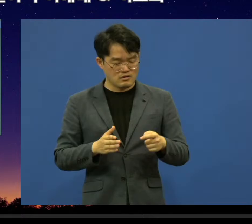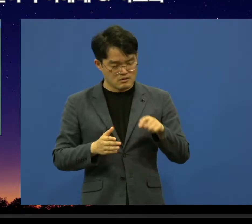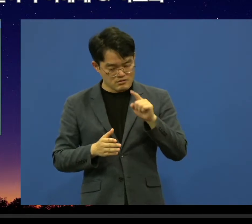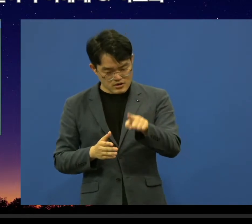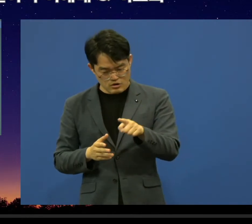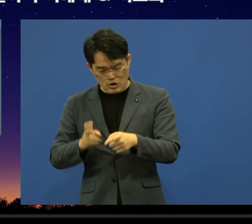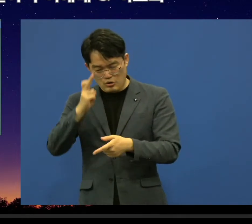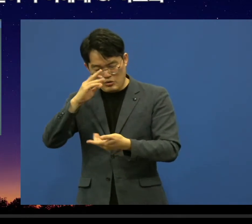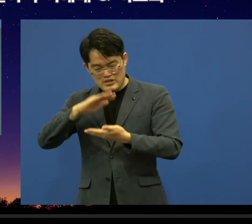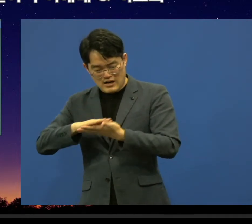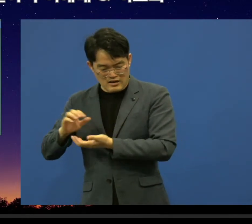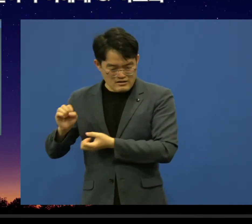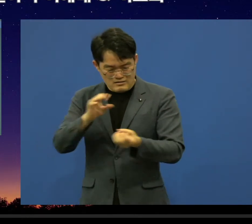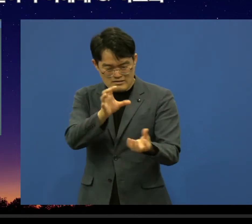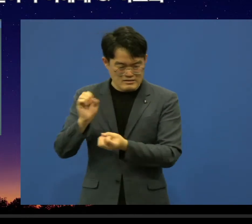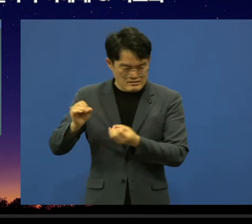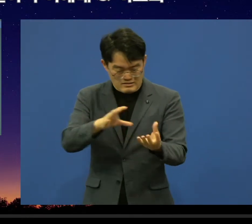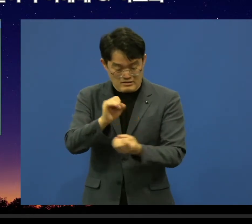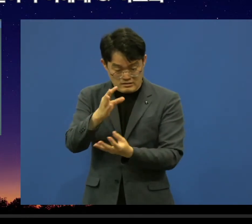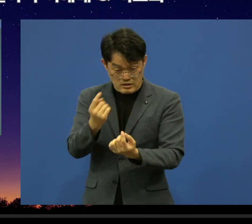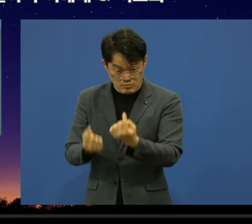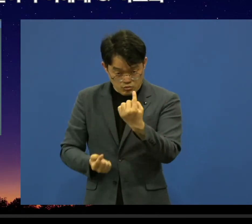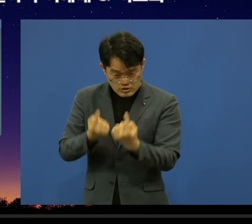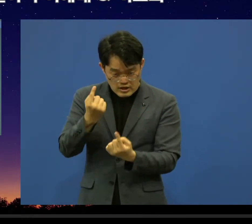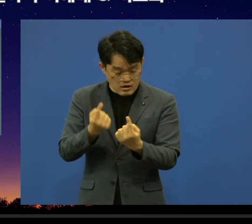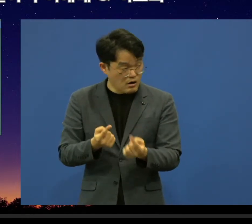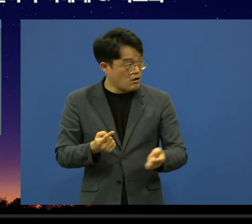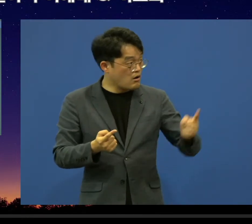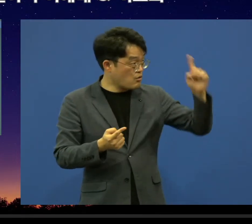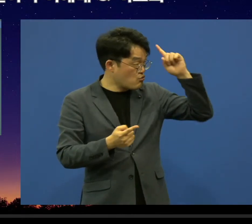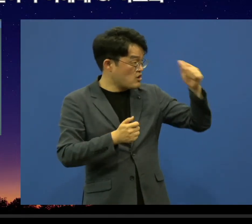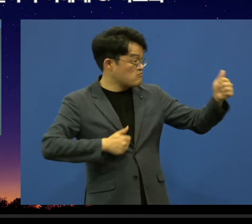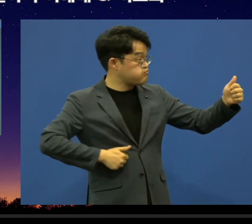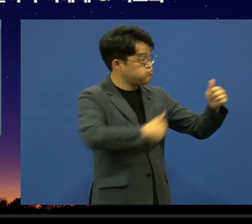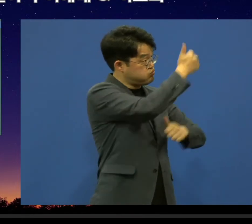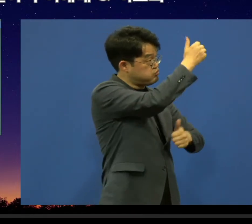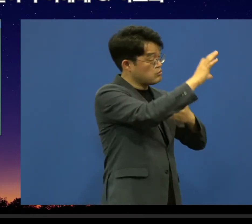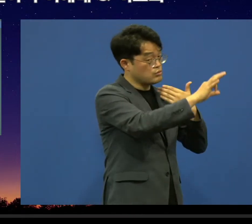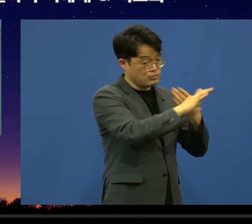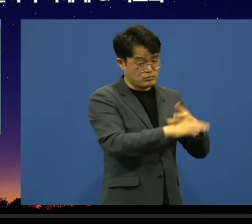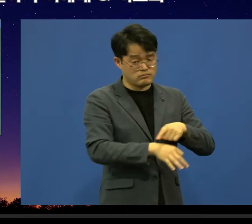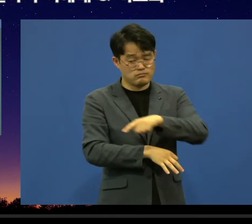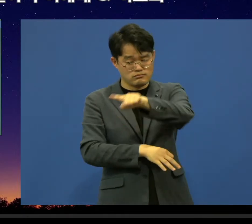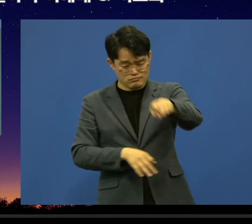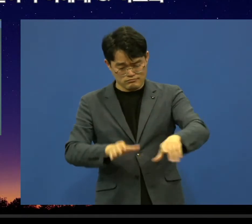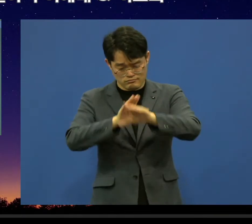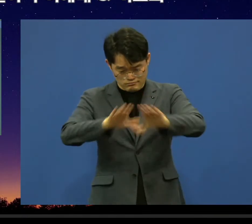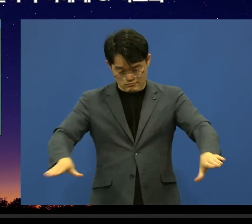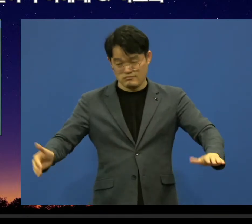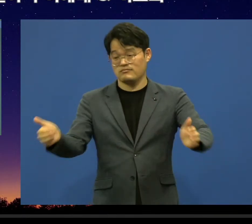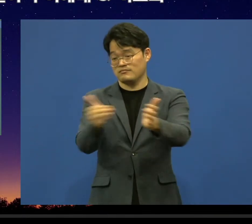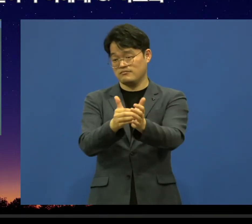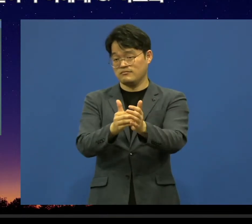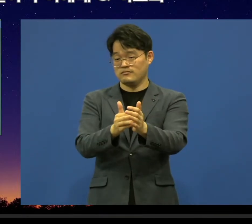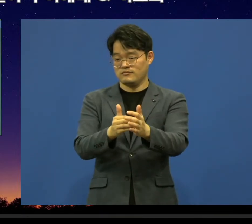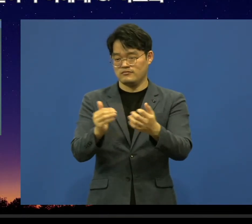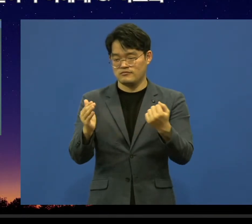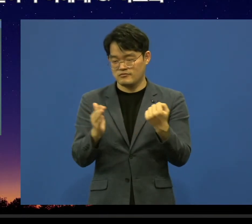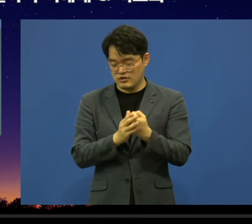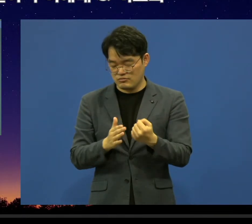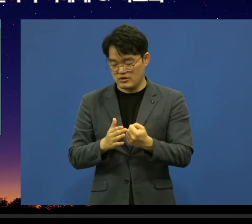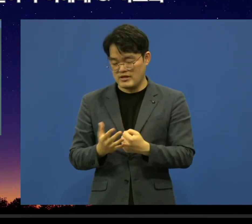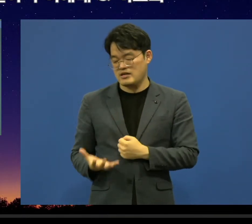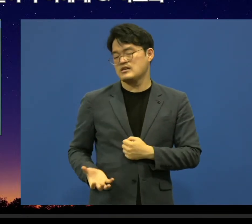싸우러 이제 나가기 위해 준비하고 있어요. 본질적인 문제를 파악한 다윗은 이 손에 도시락을 내려놓고